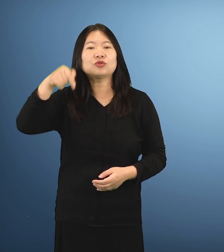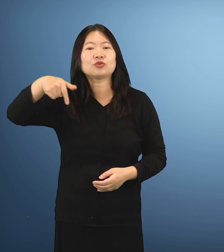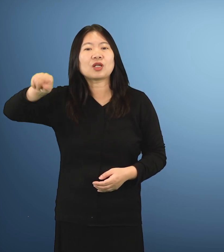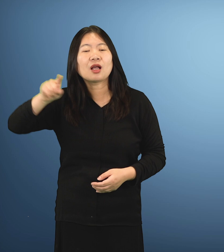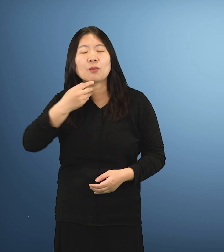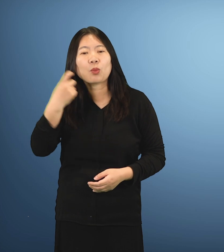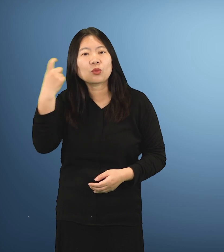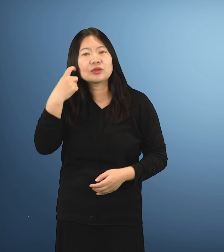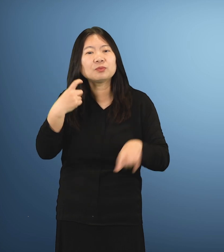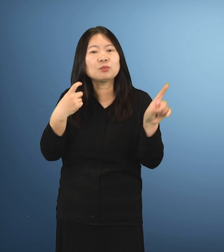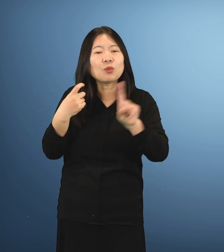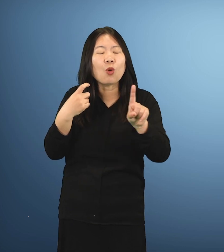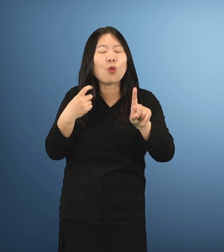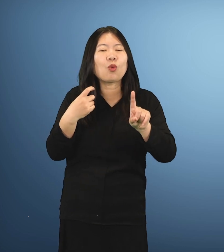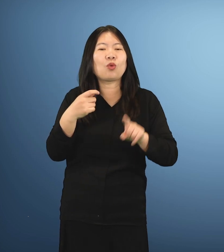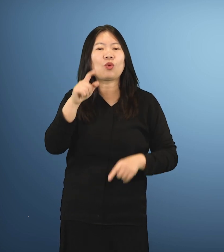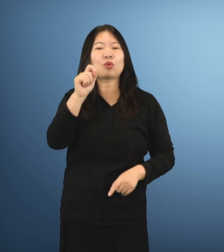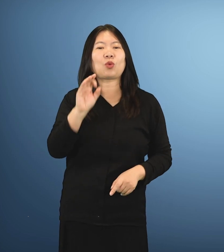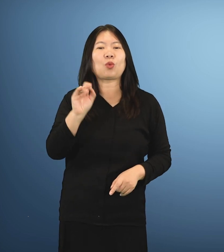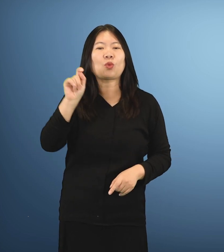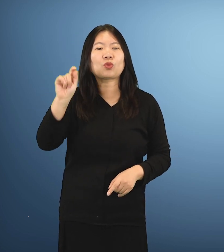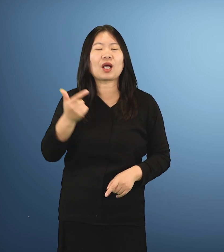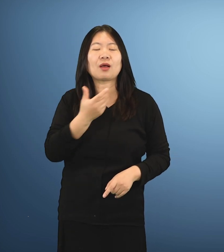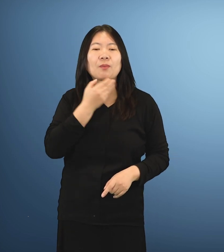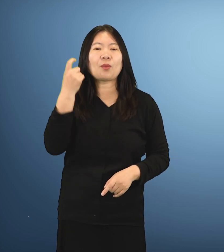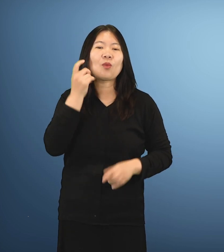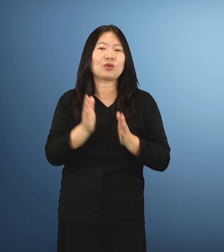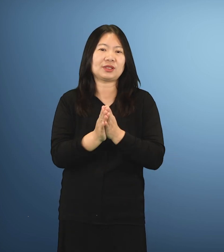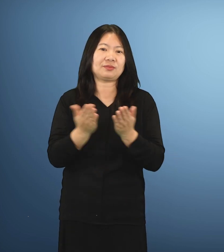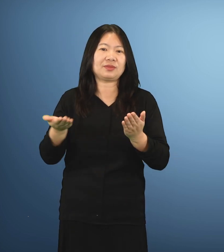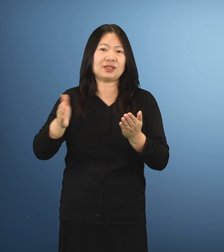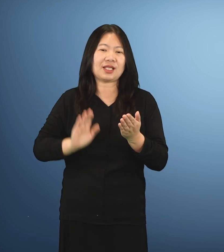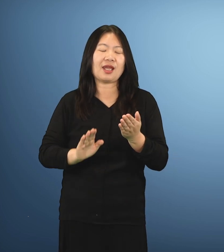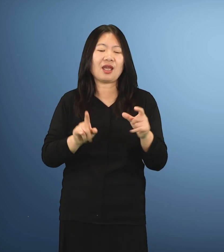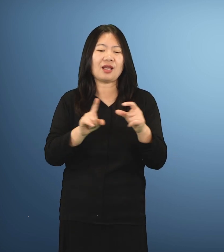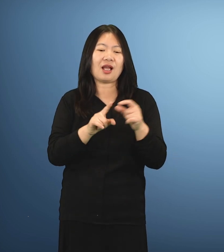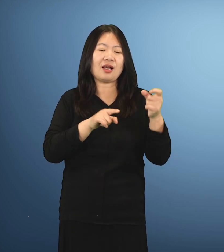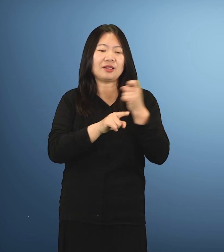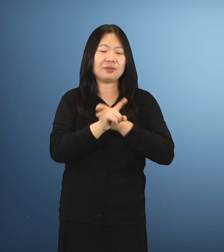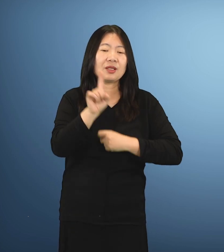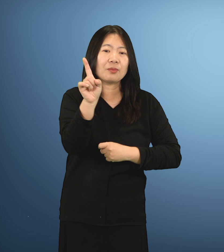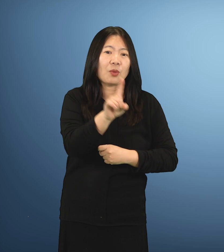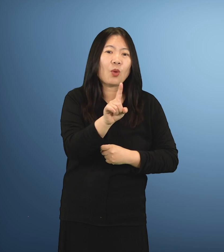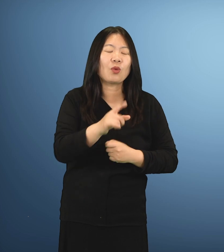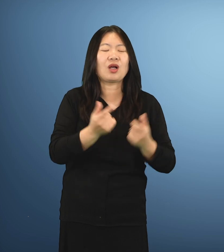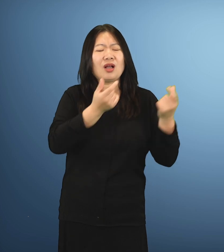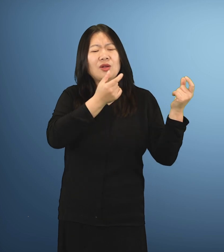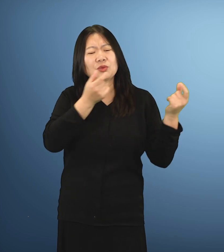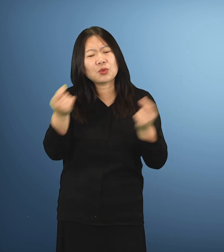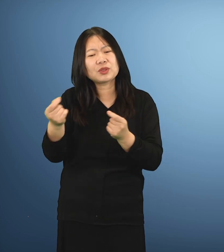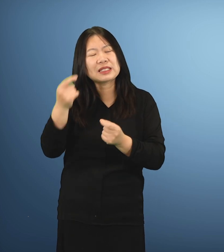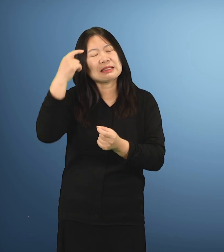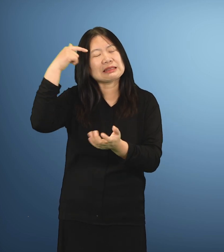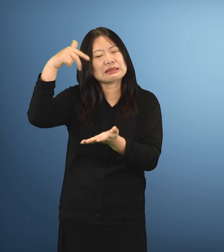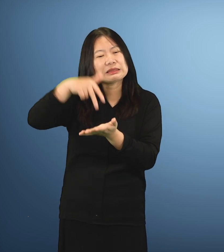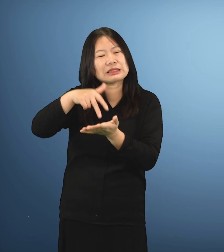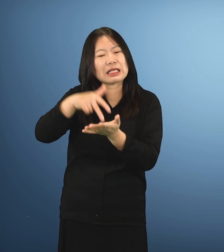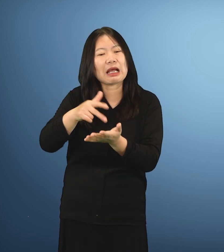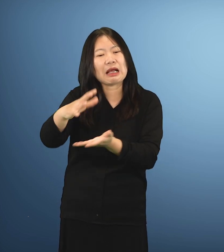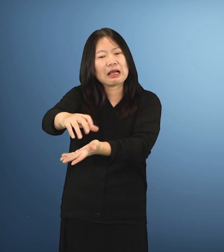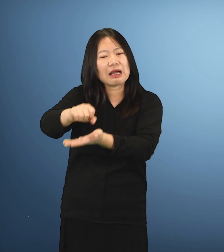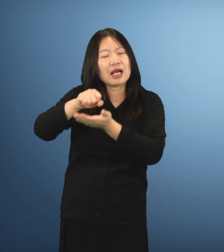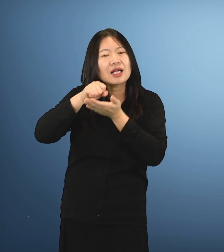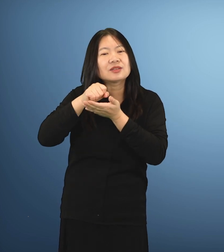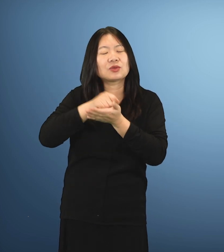하는데, 여러분 이 공간복음이라는 말 자체가 무슨 뜻입니까? 공통의 관점을 갖고